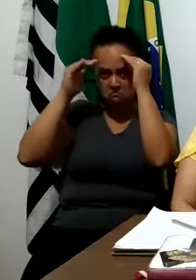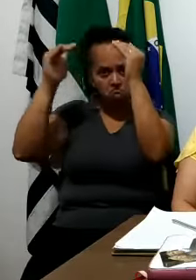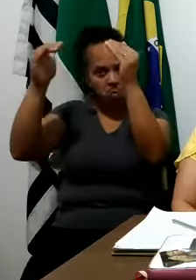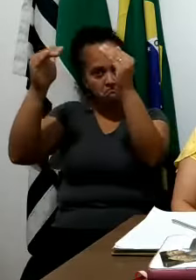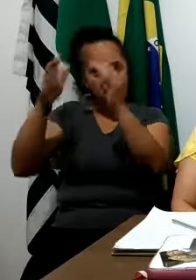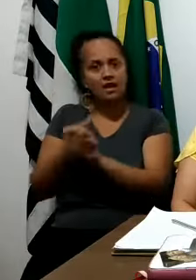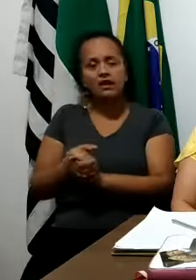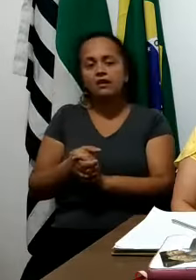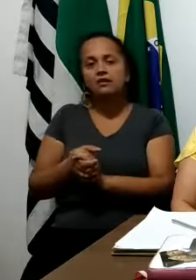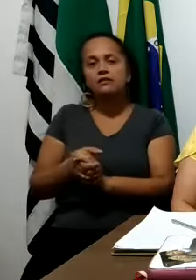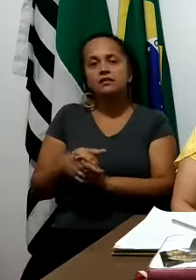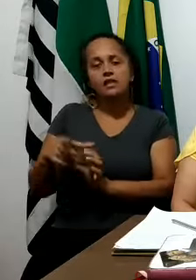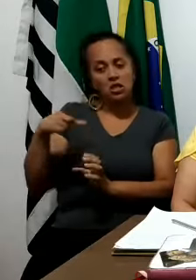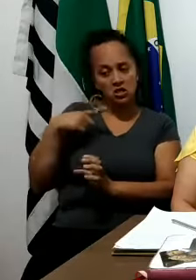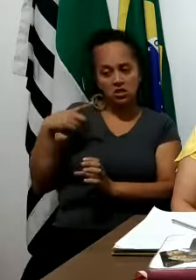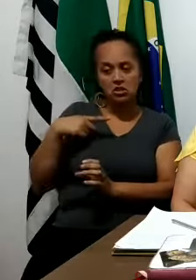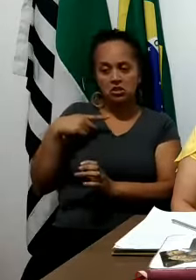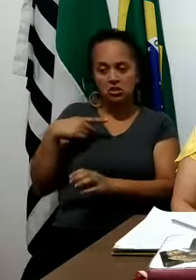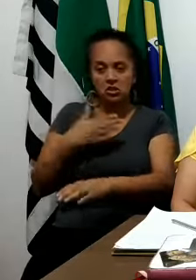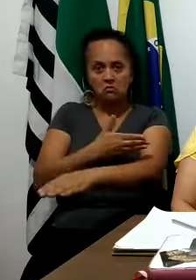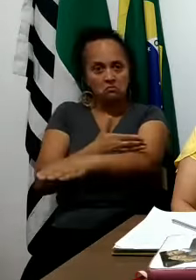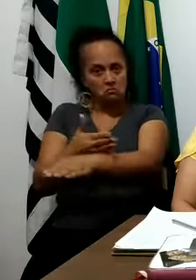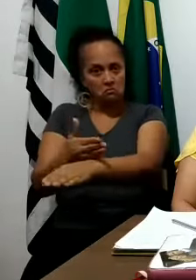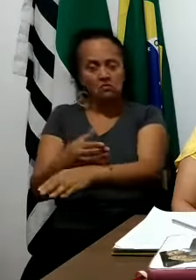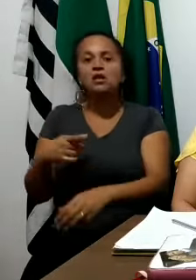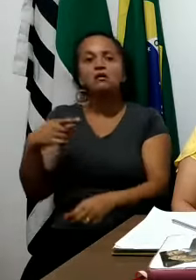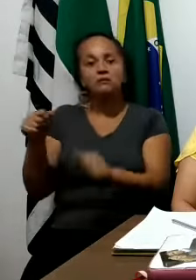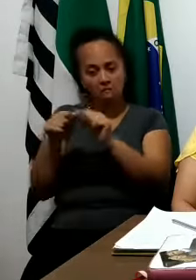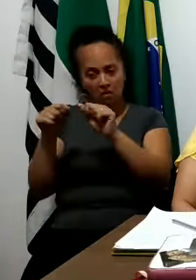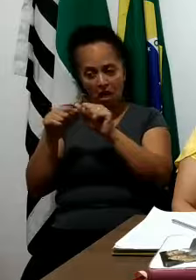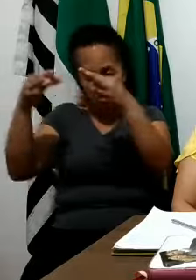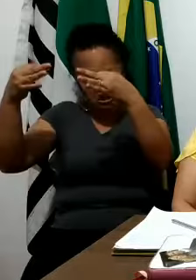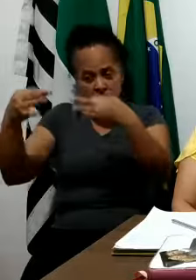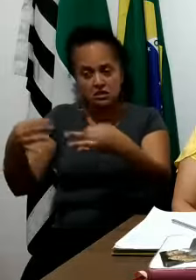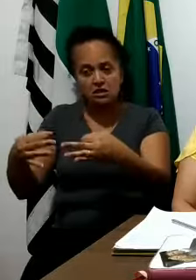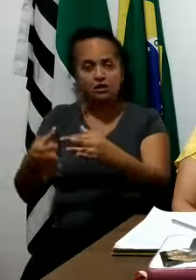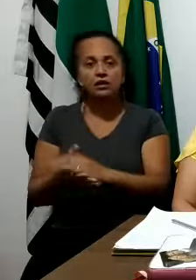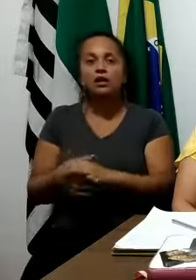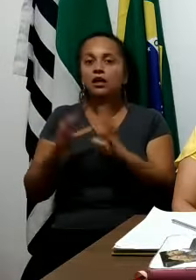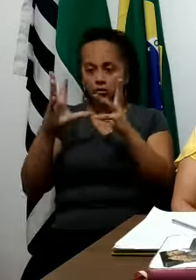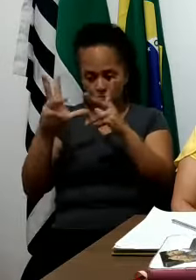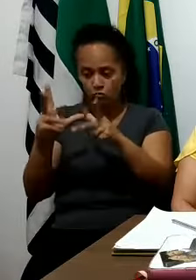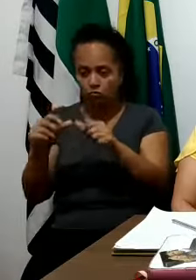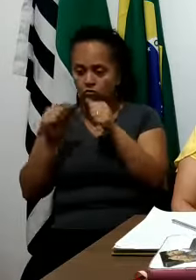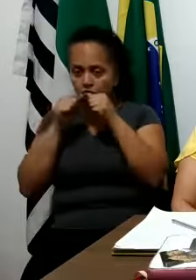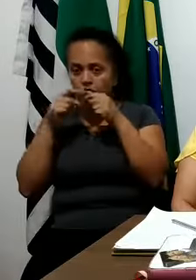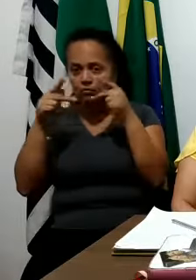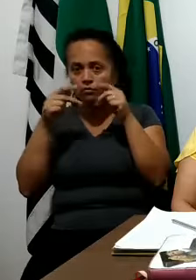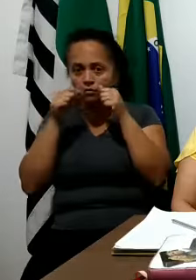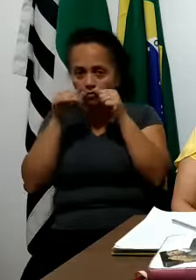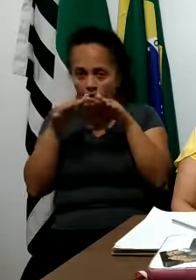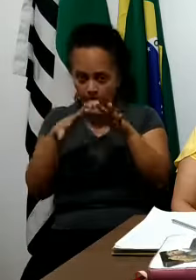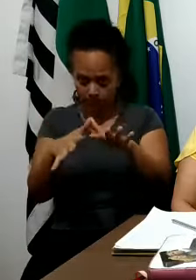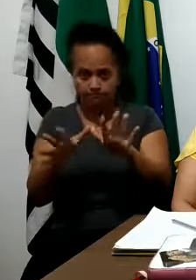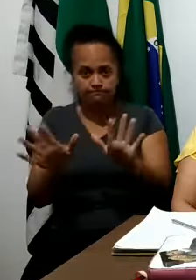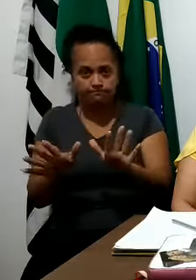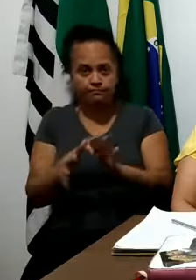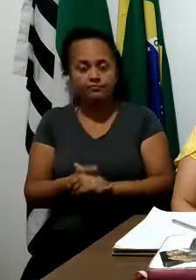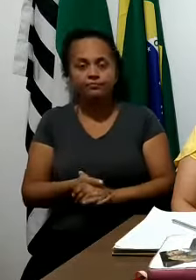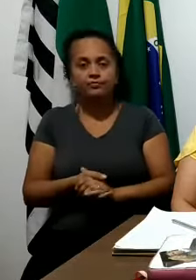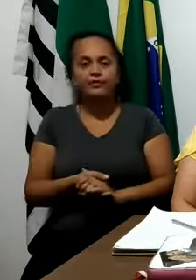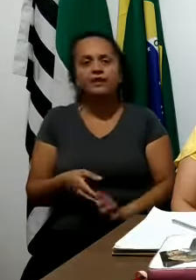fazia, ele fazia muito bem, ele fazia de forma eficiente, tudo aquilo que José colocava a mão prosperava? Ou seja, o testemunho de vida e de